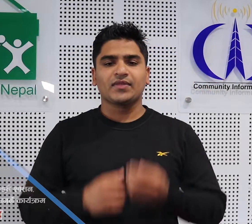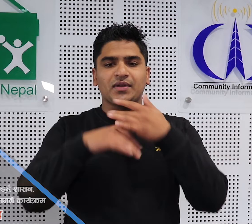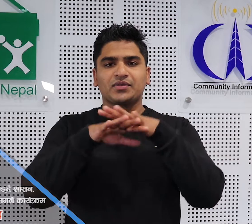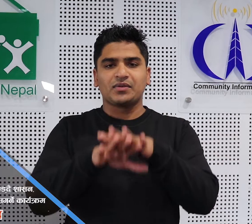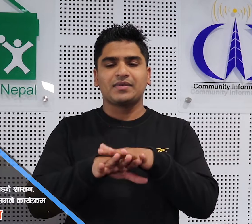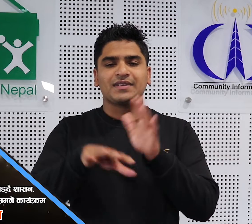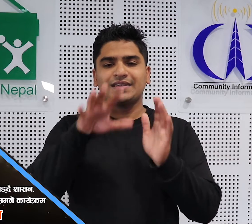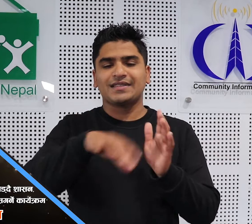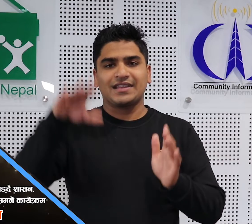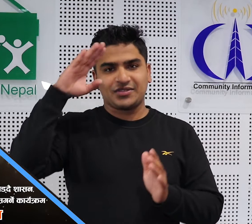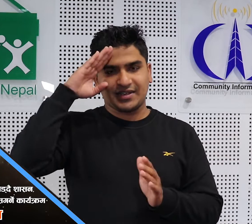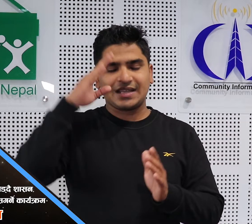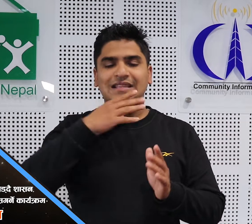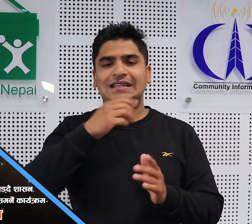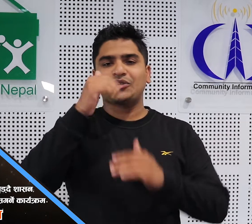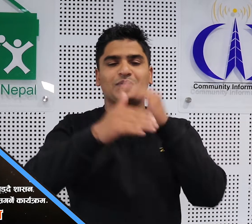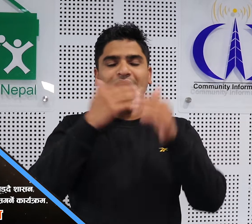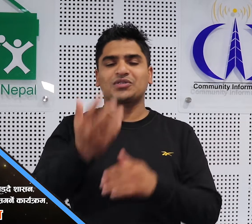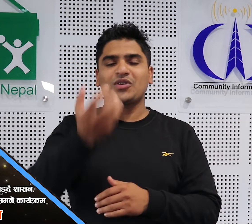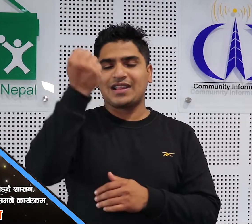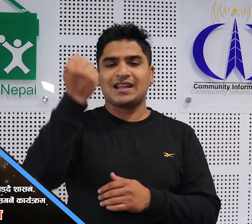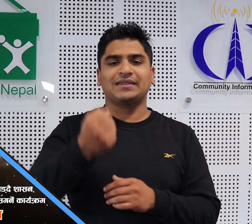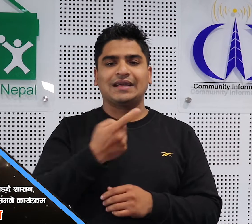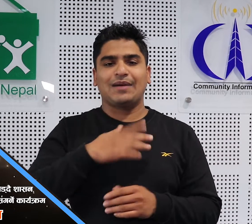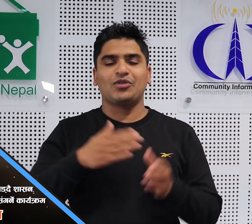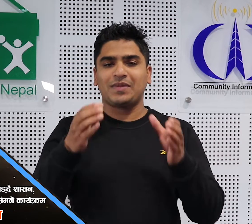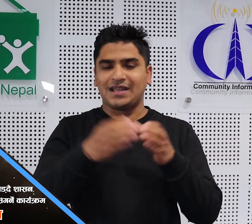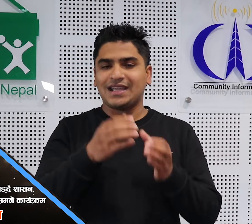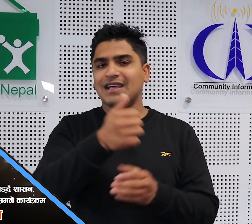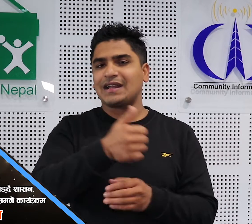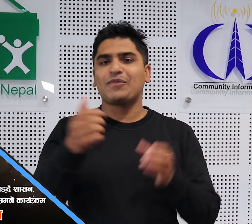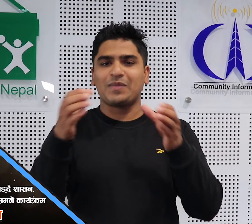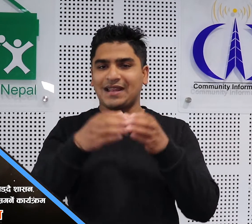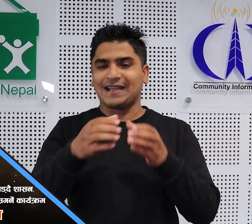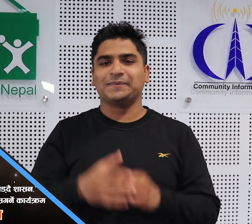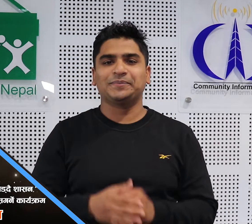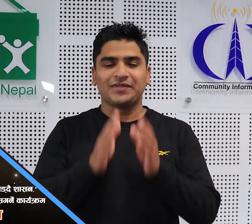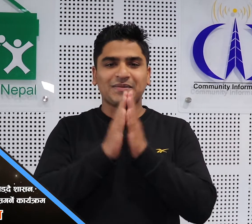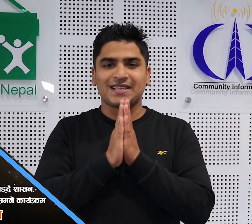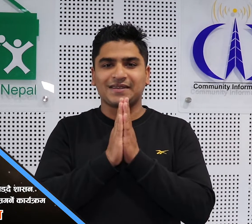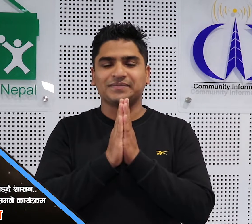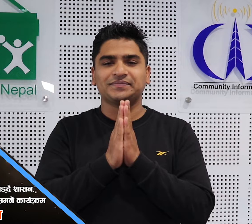समावेशी स्थानीय सरकार दिगो विकासको हकदार हाम्रो पालिका राम्रो पालिका।